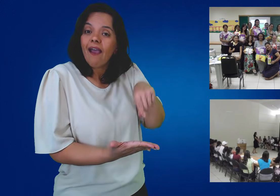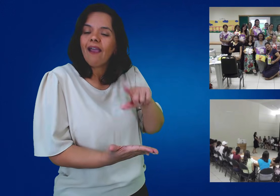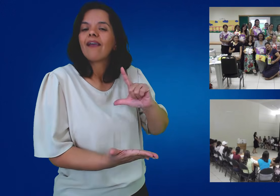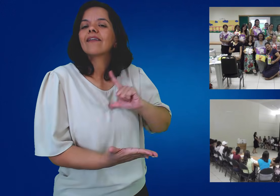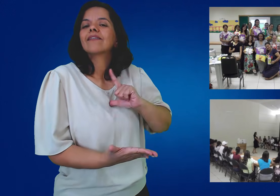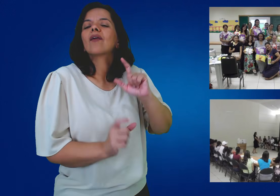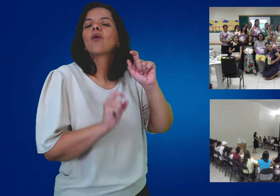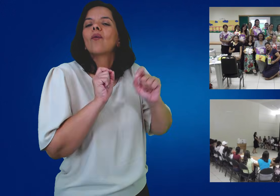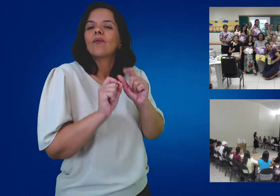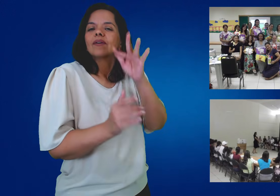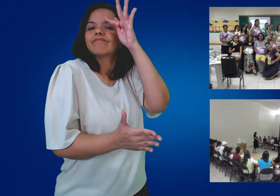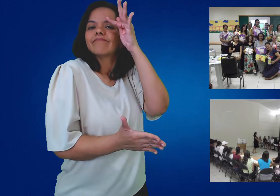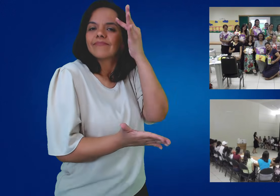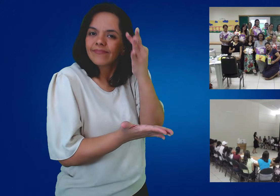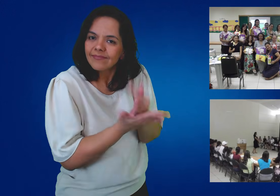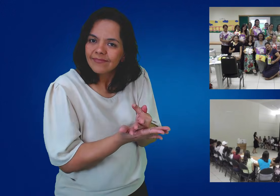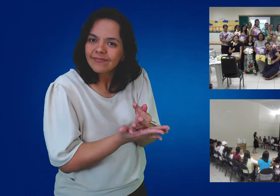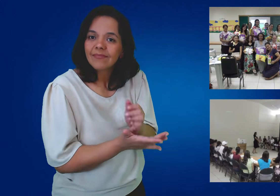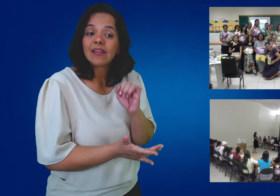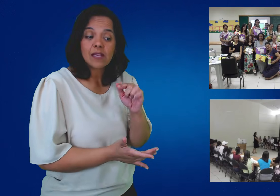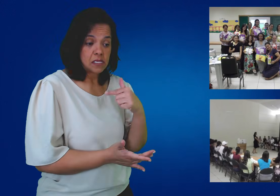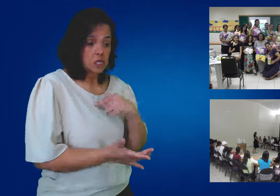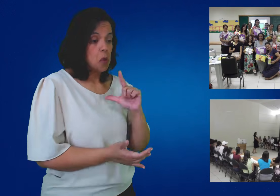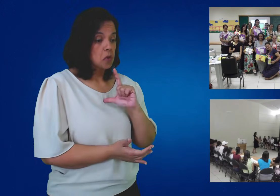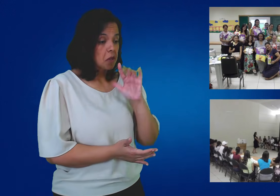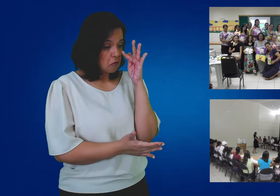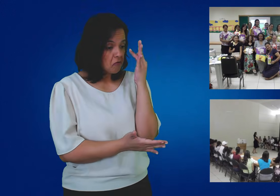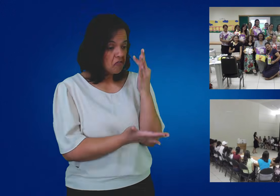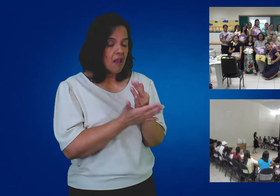enfrentamos os desafios e exercemos a fé.